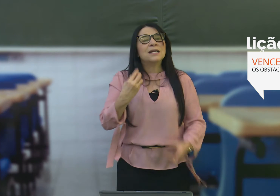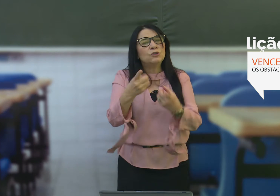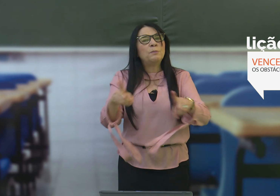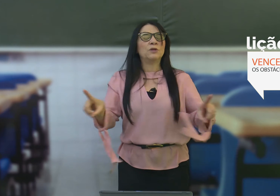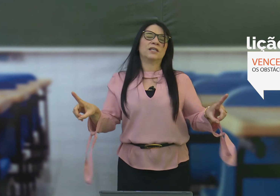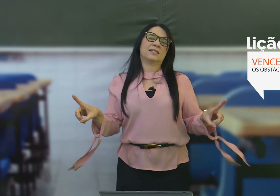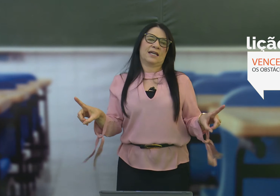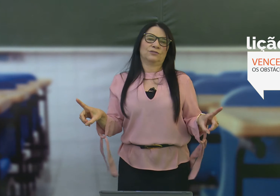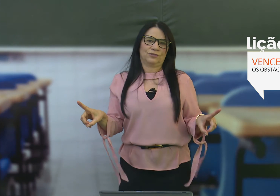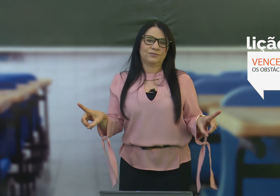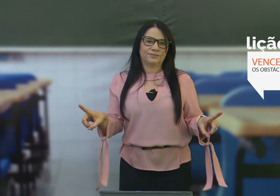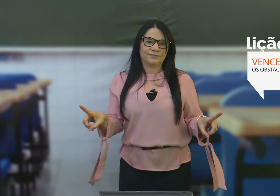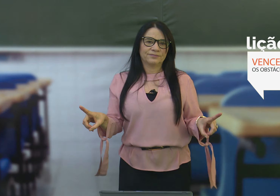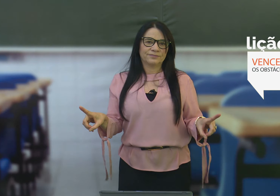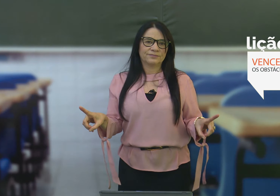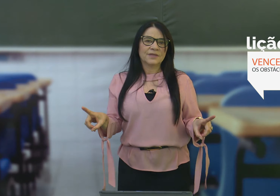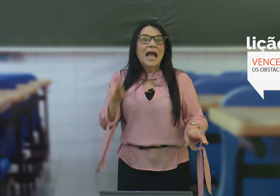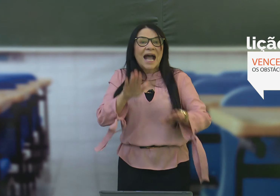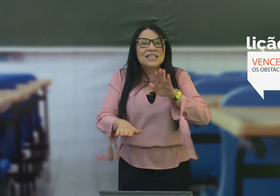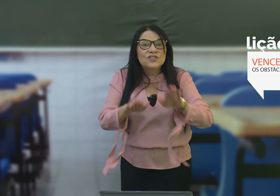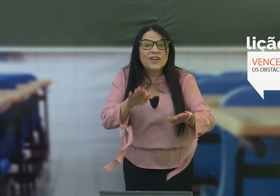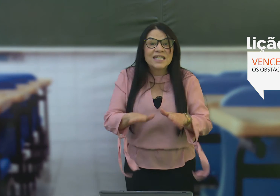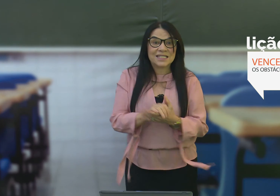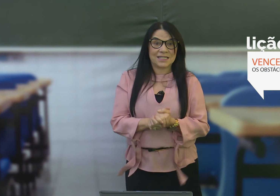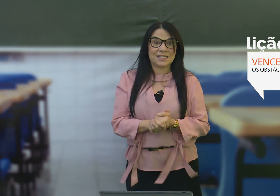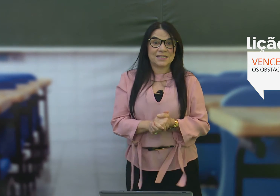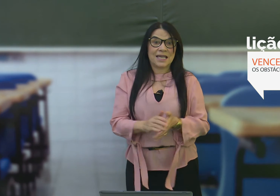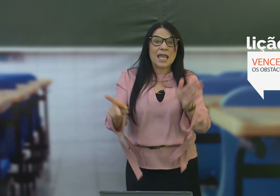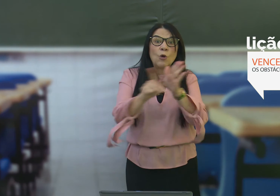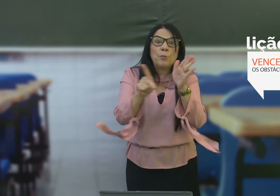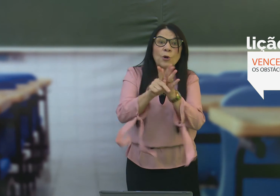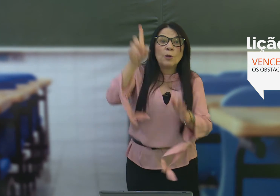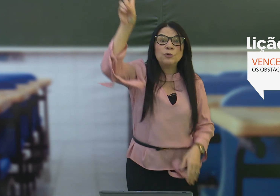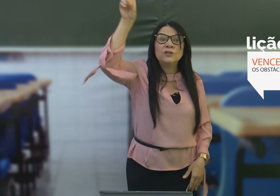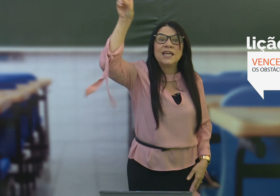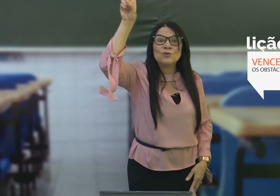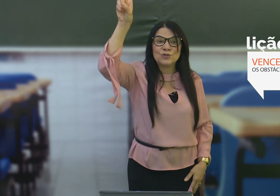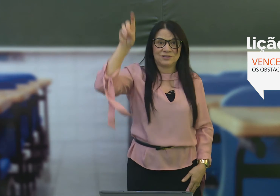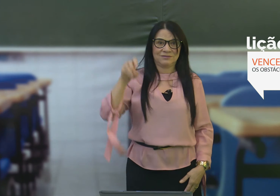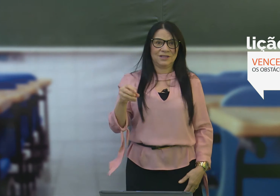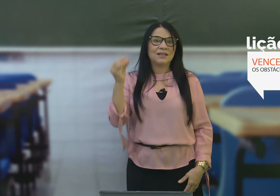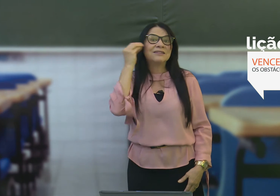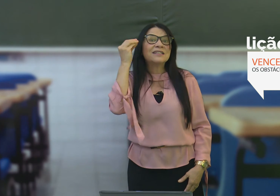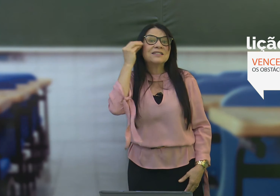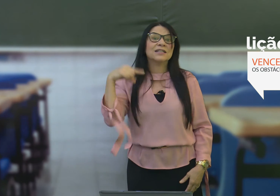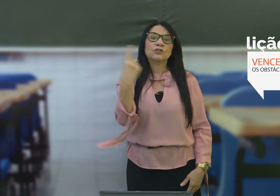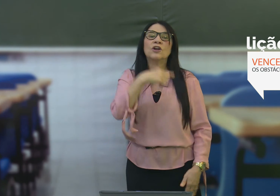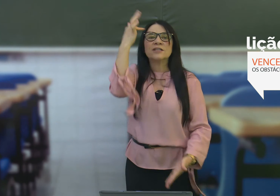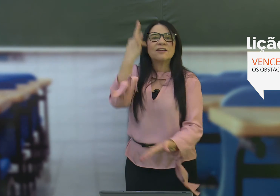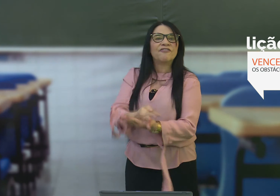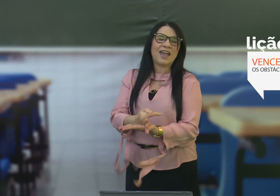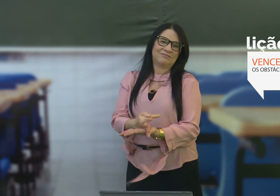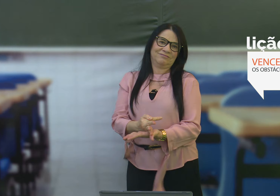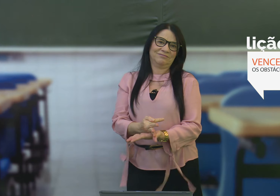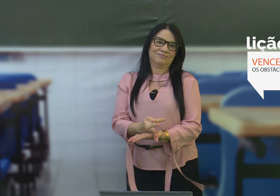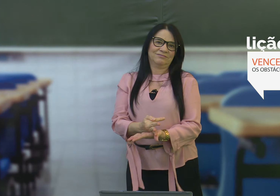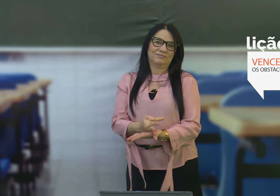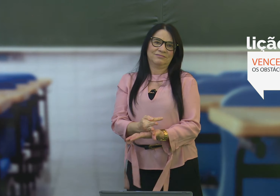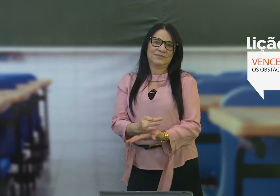passando pelo deserto. Às vezes, é o próprio Deus testando a nossa fé,